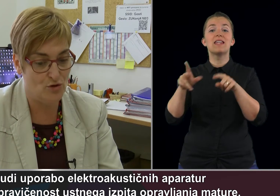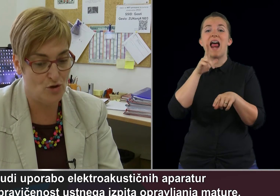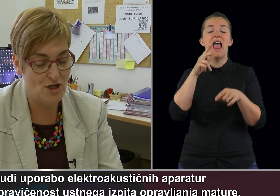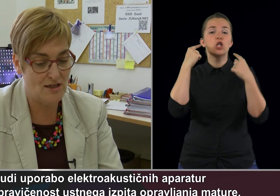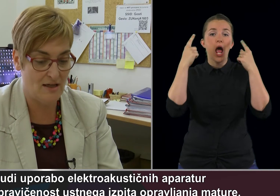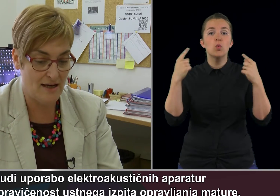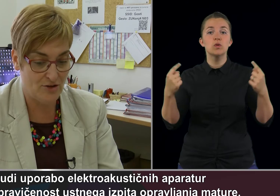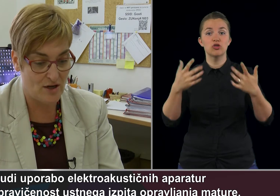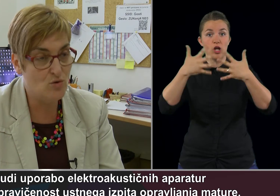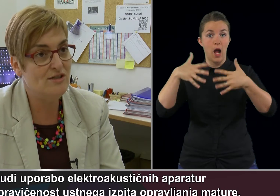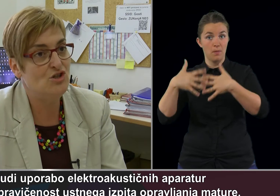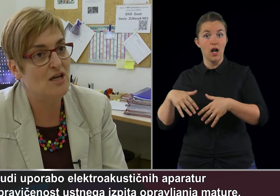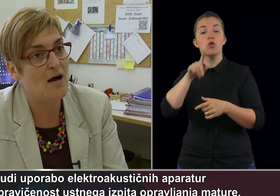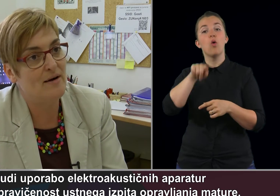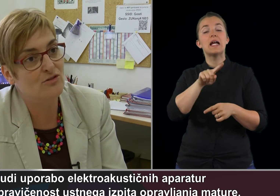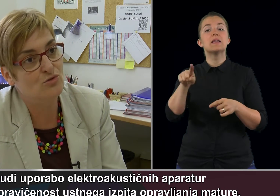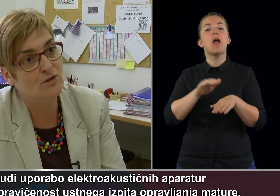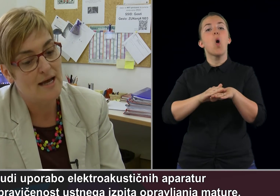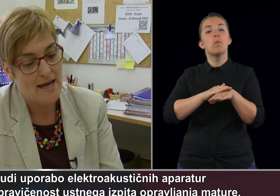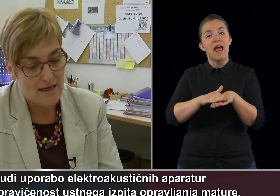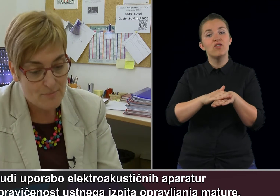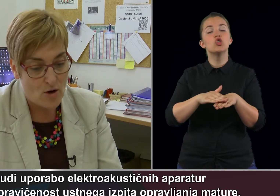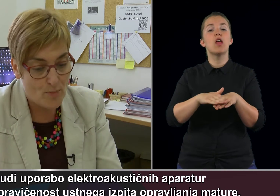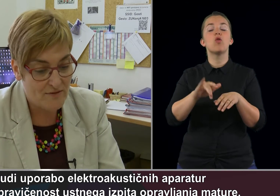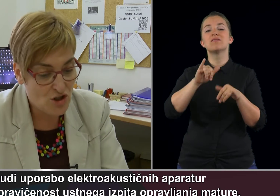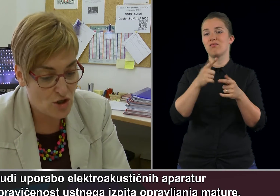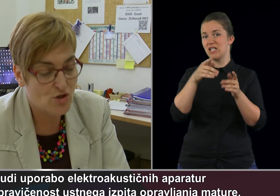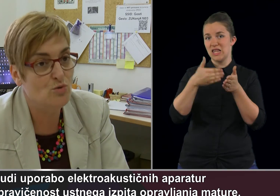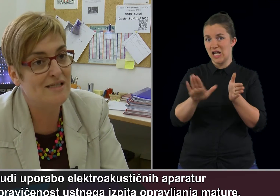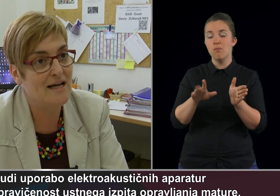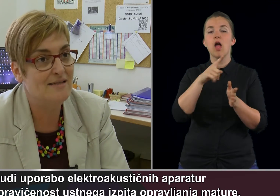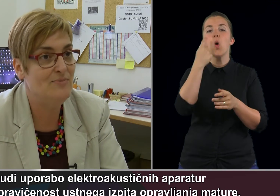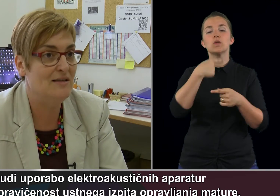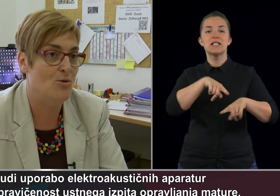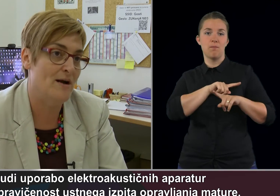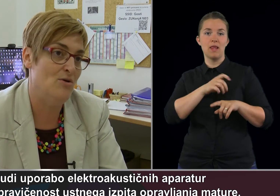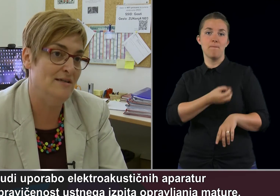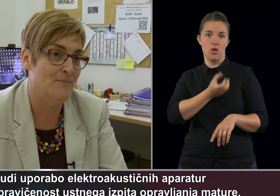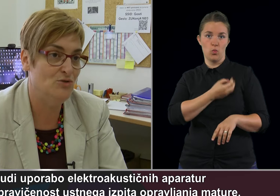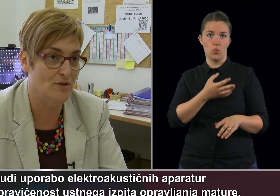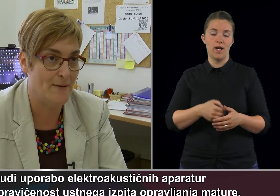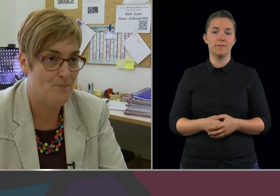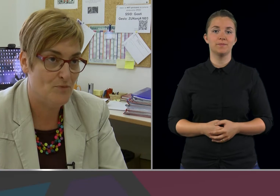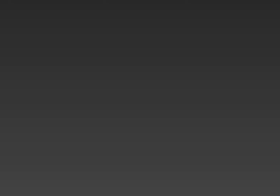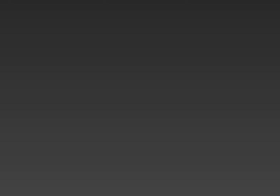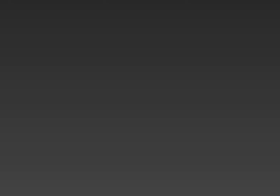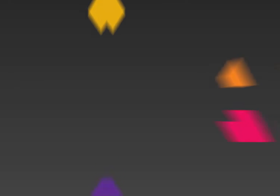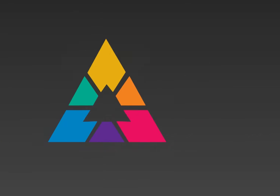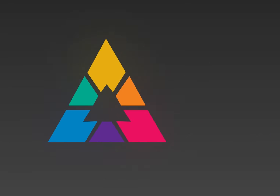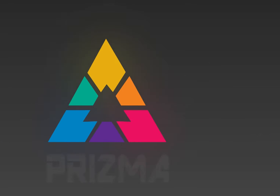uporabo določenih elektroakustičnih aparatur in pa upravičenost ustnega izpita opravljanja mature.